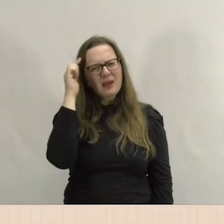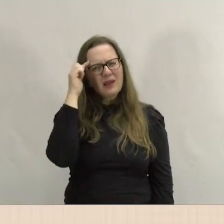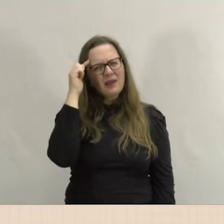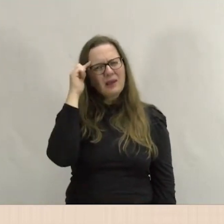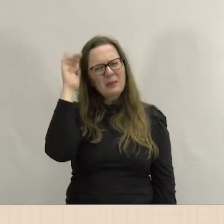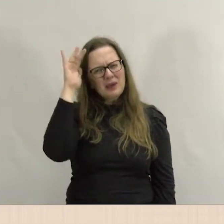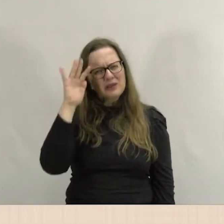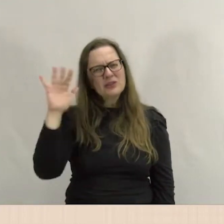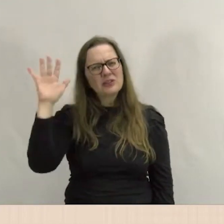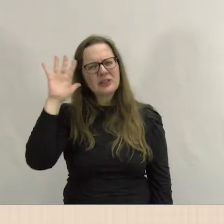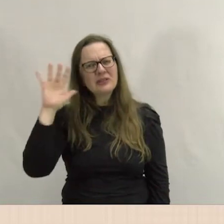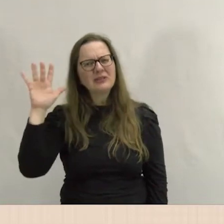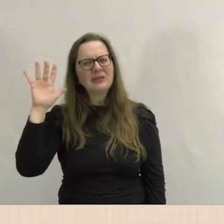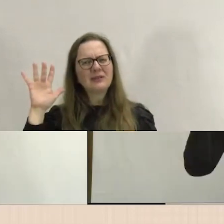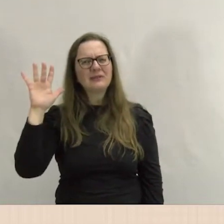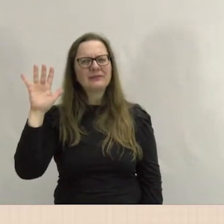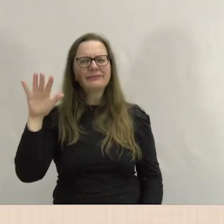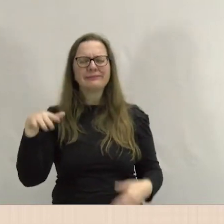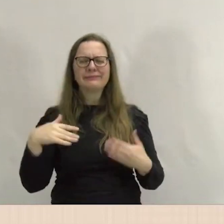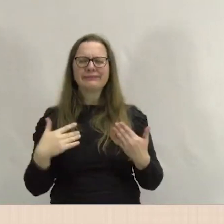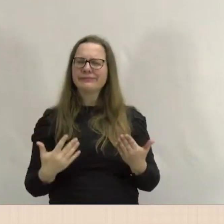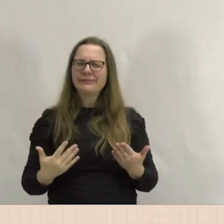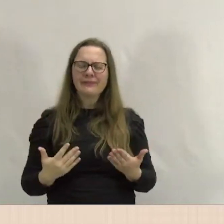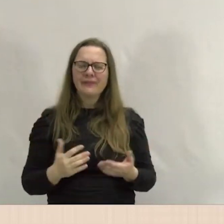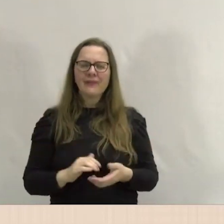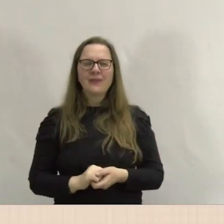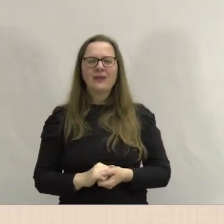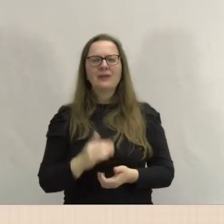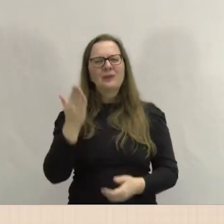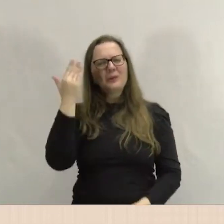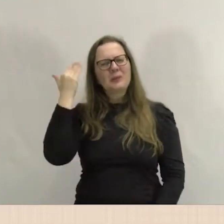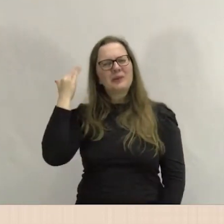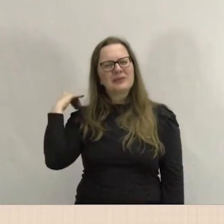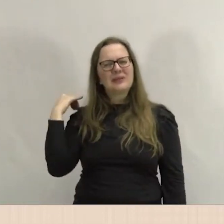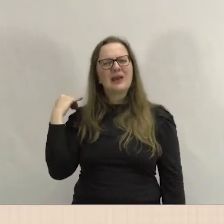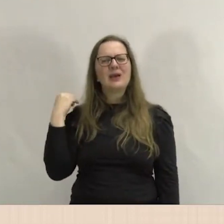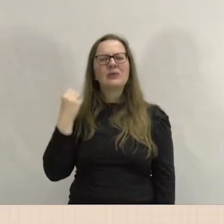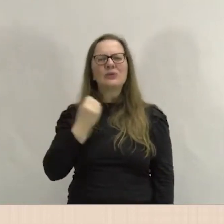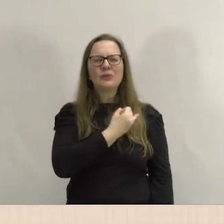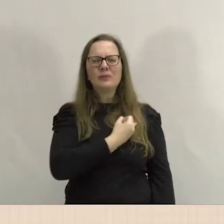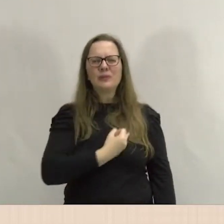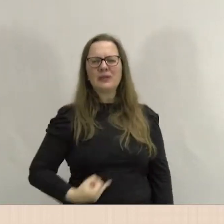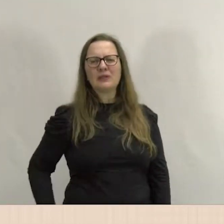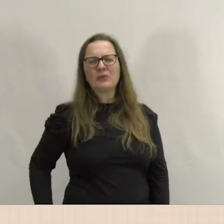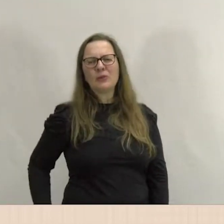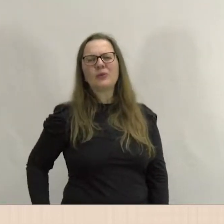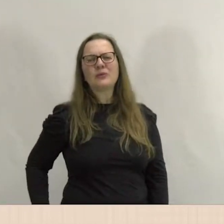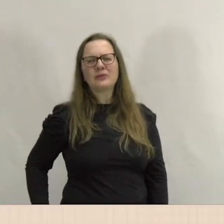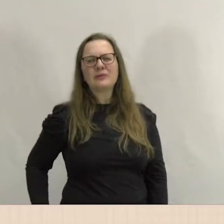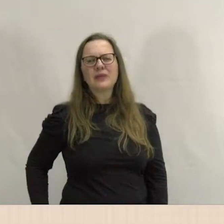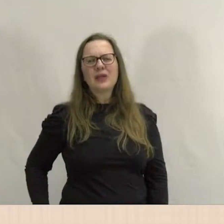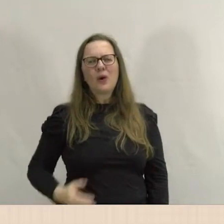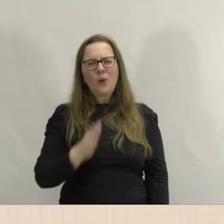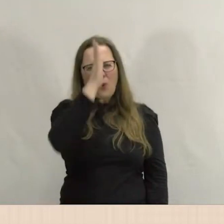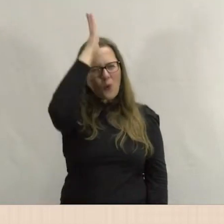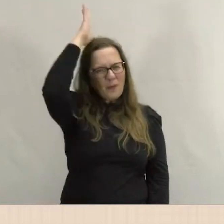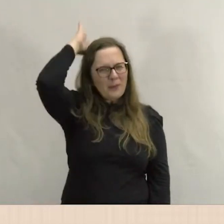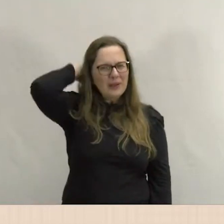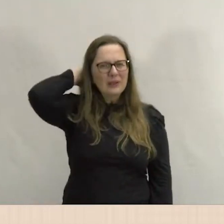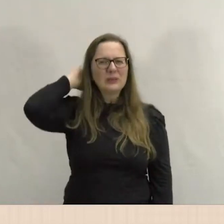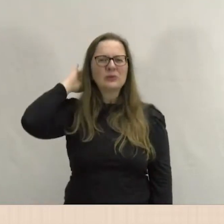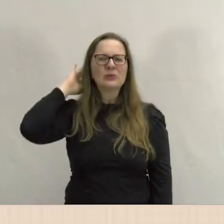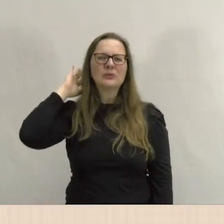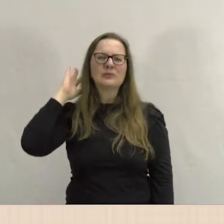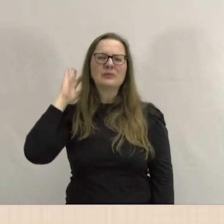política. O imperador Constantino abraçou a fé, abraçou a igreja perdeu de forma de